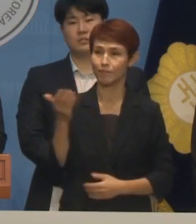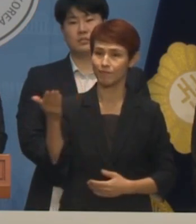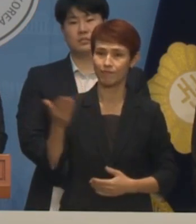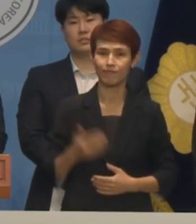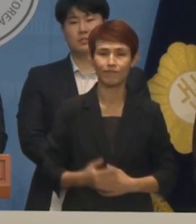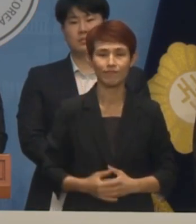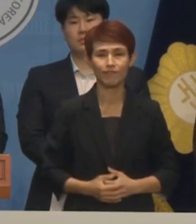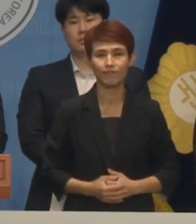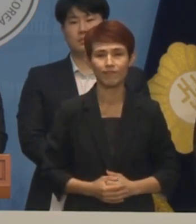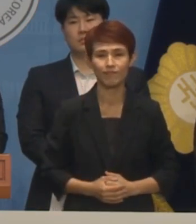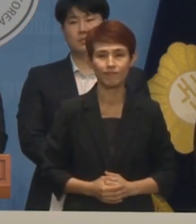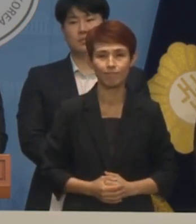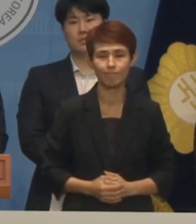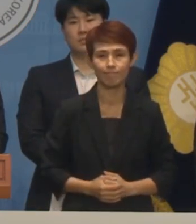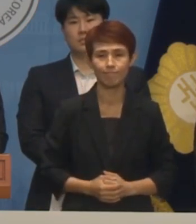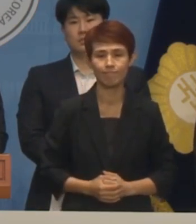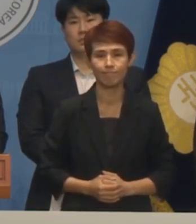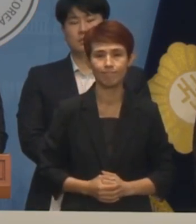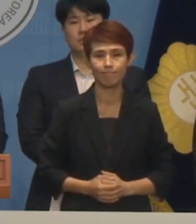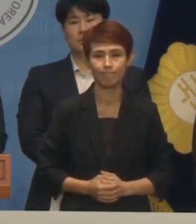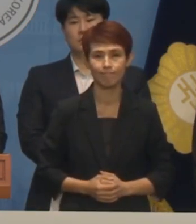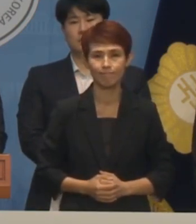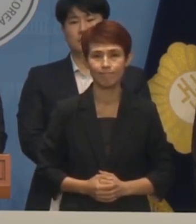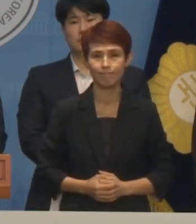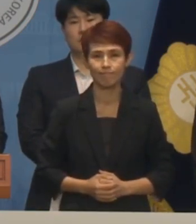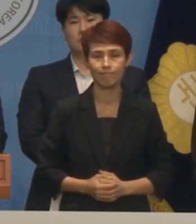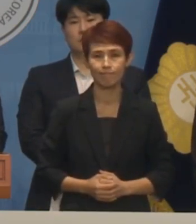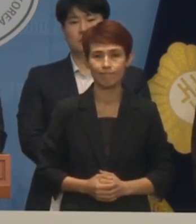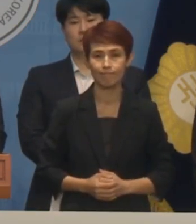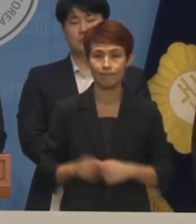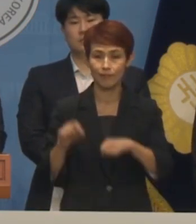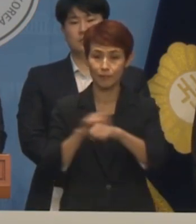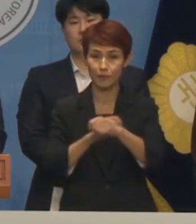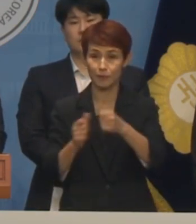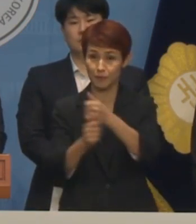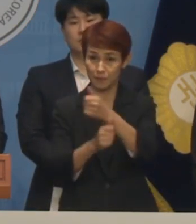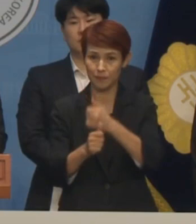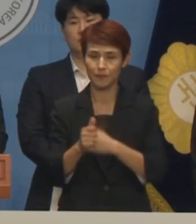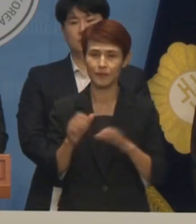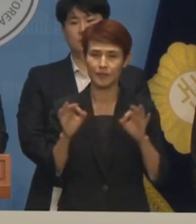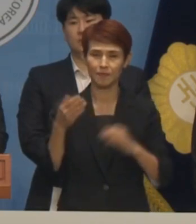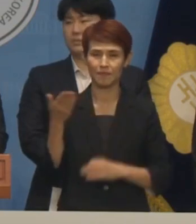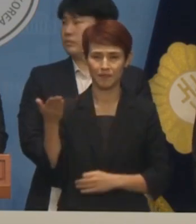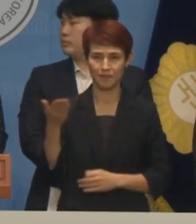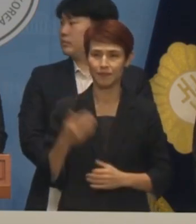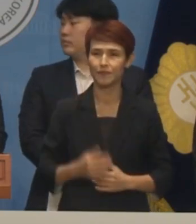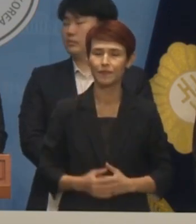위원장님 참석하셨습니다. 그리고 TF 일원 김태환 님입니다.